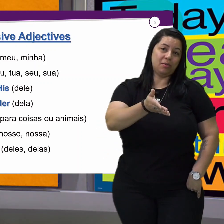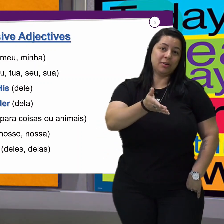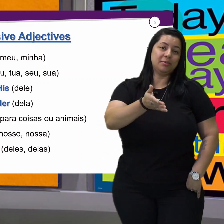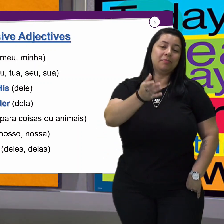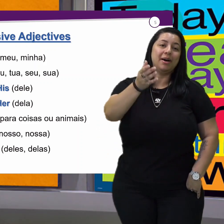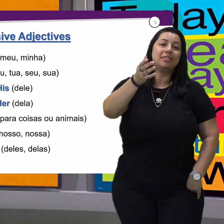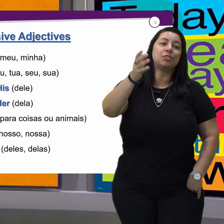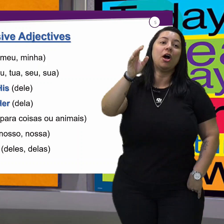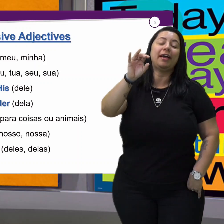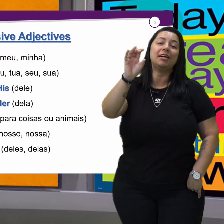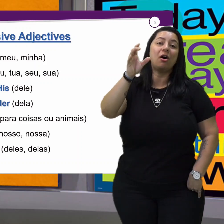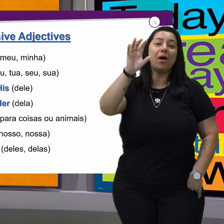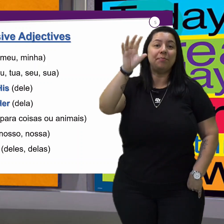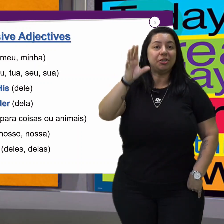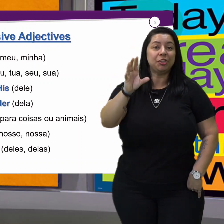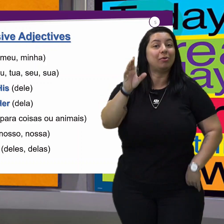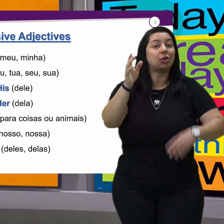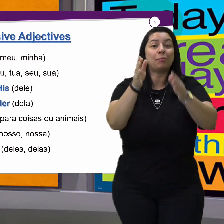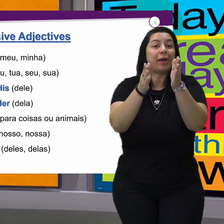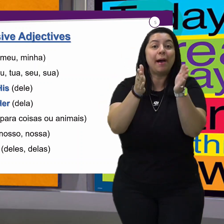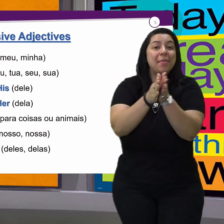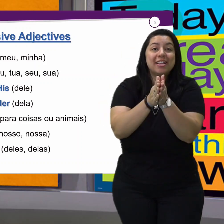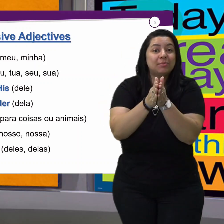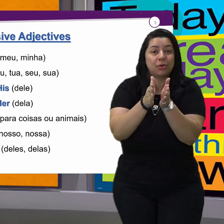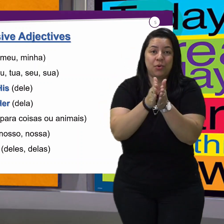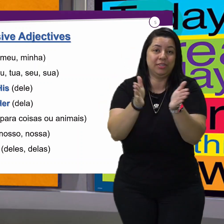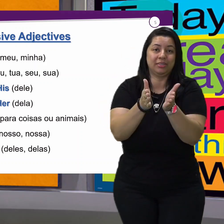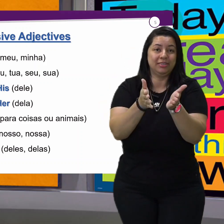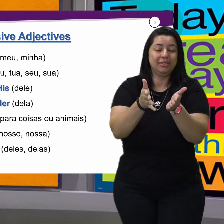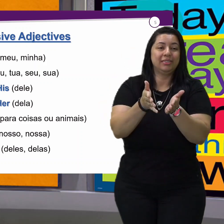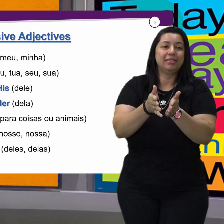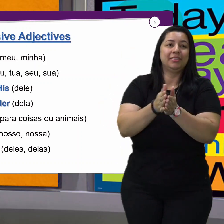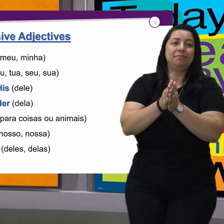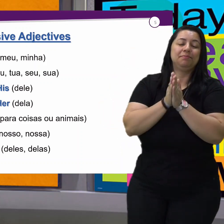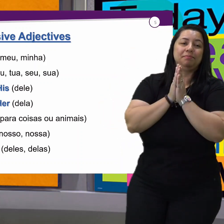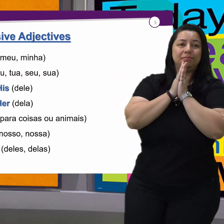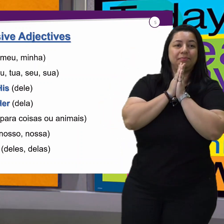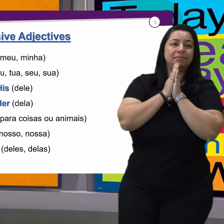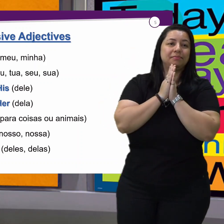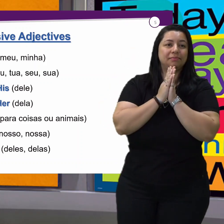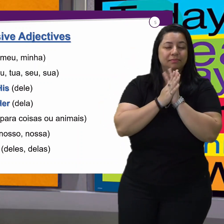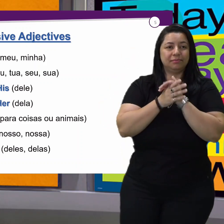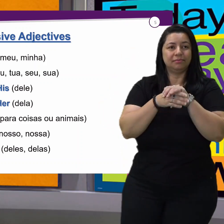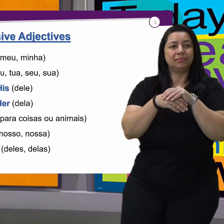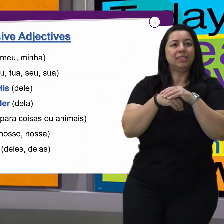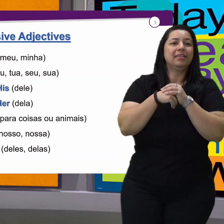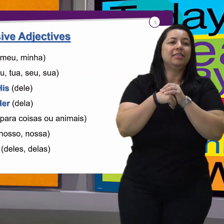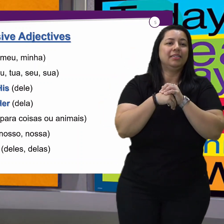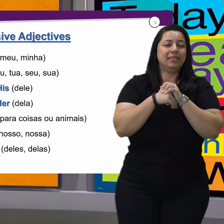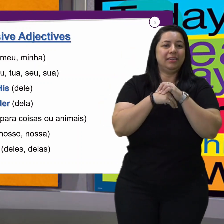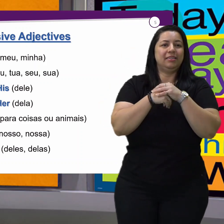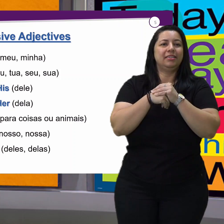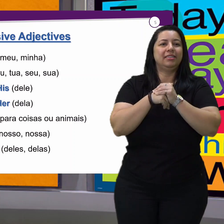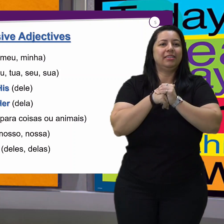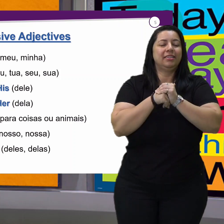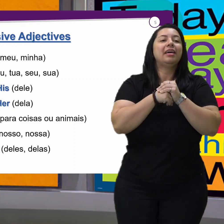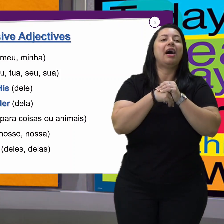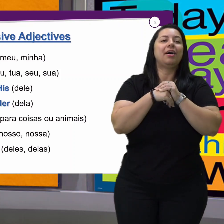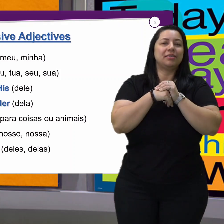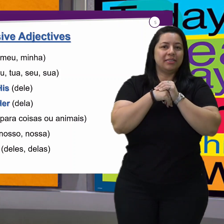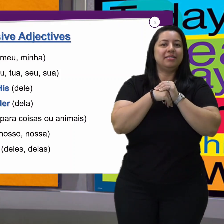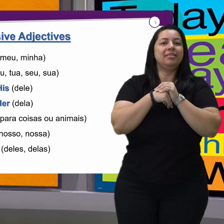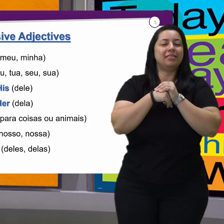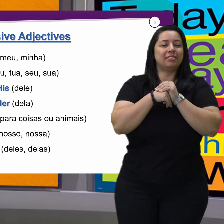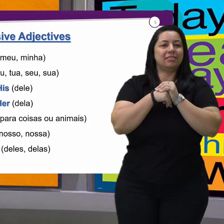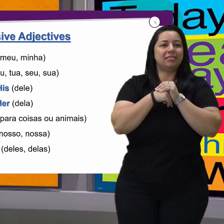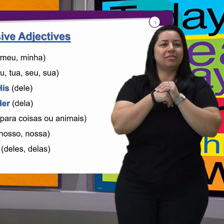do our. Só que ela não repetiu, mas só porque é a mesma coisa. Eu não repeti aqui, na verdade, ele é correspondente à primeira